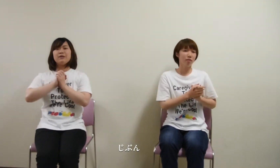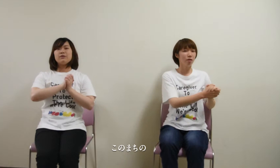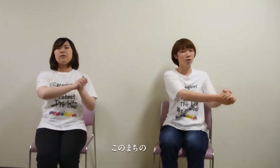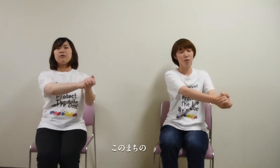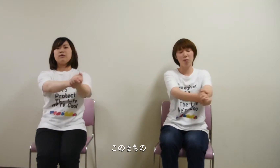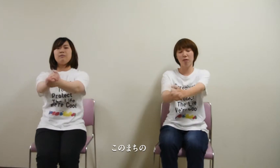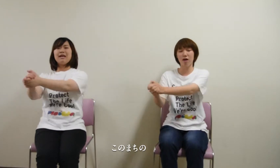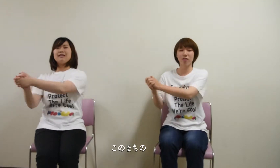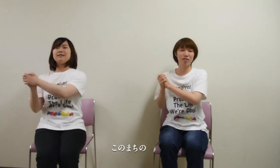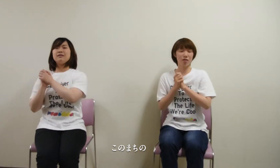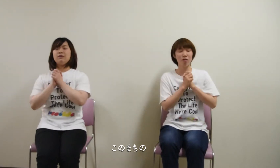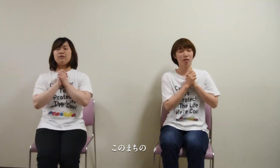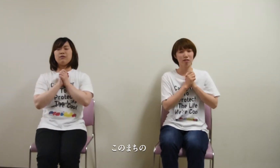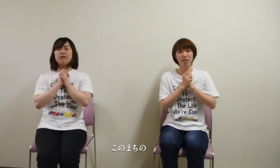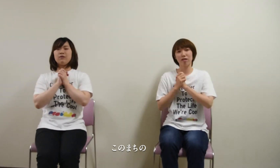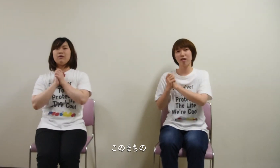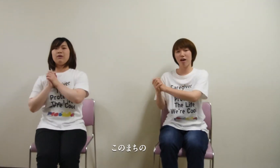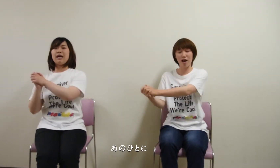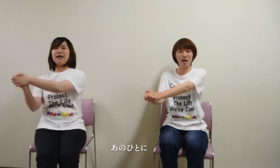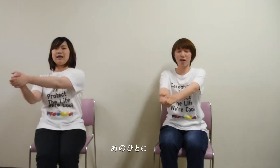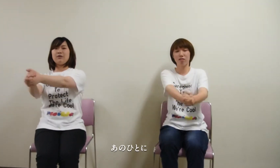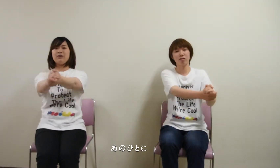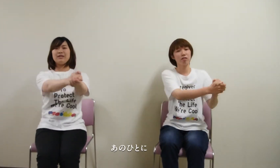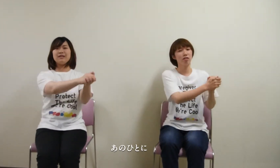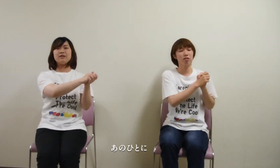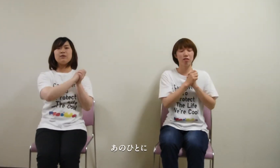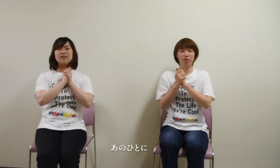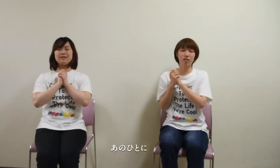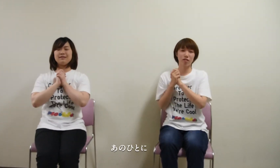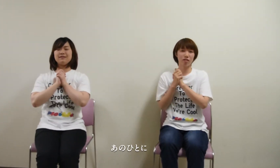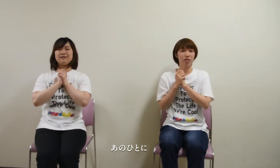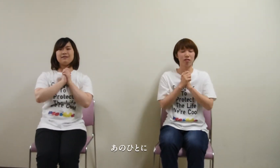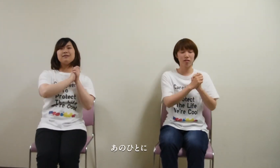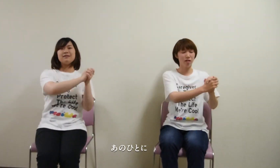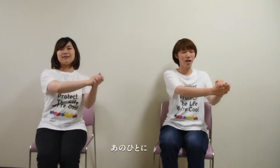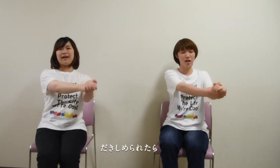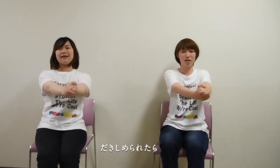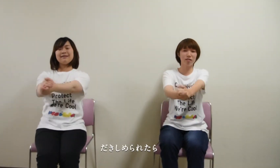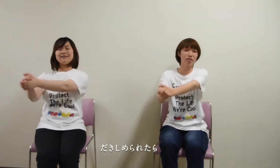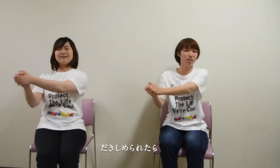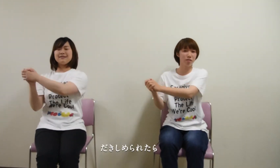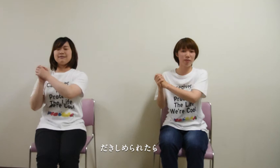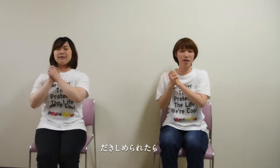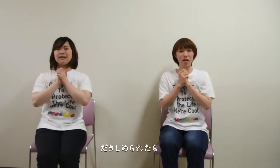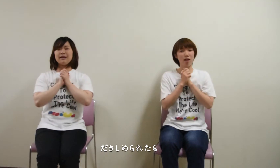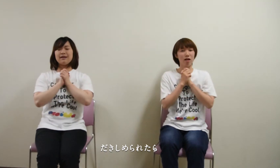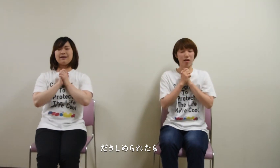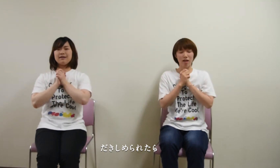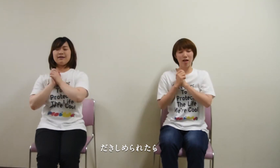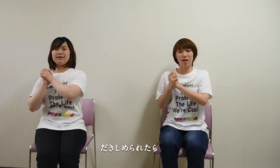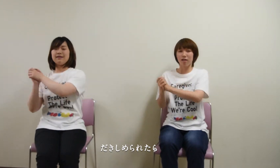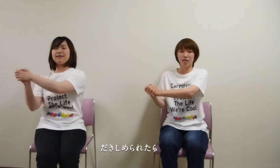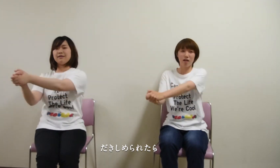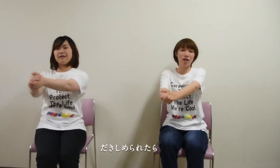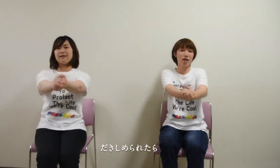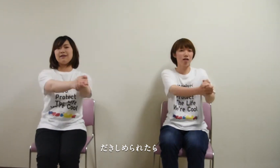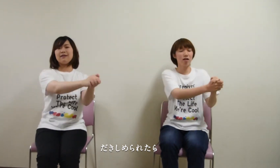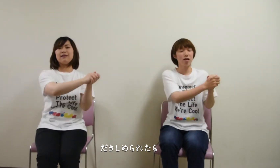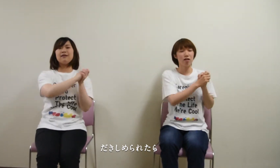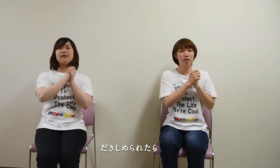自分。この街のあの人に抱きしめられた